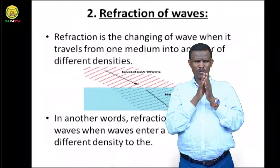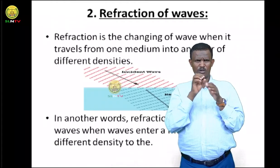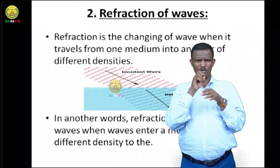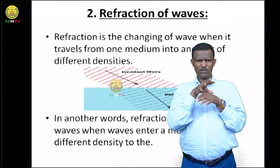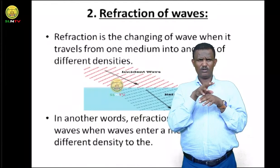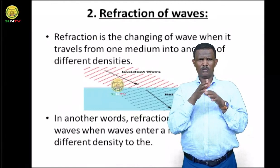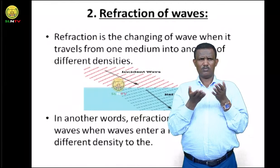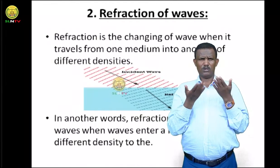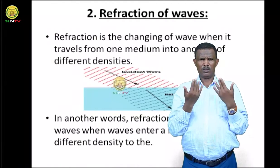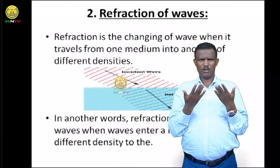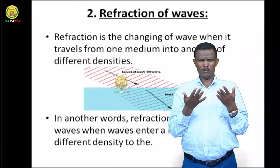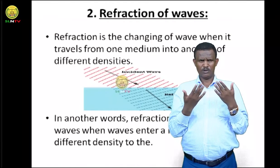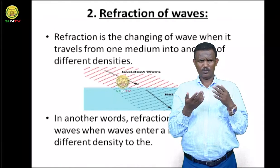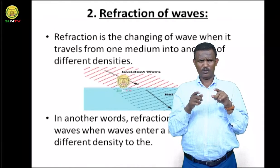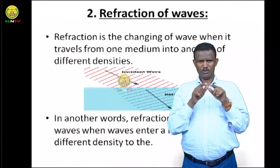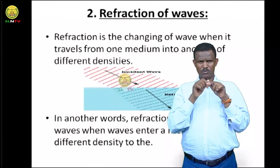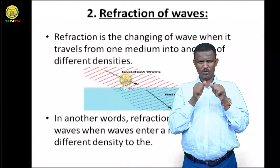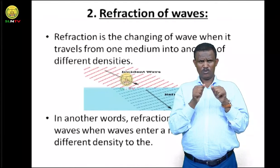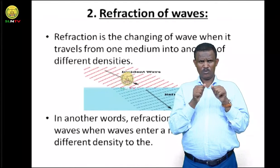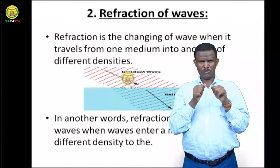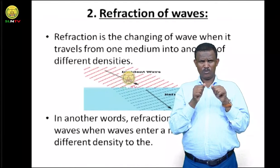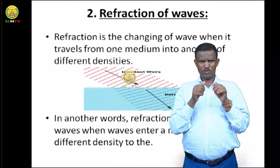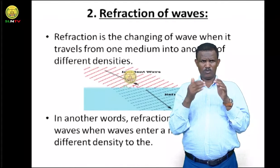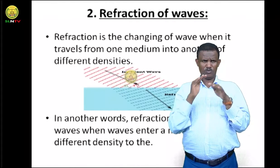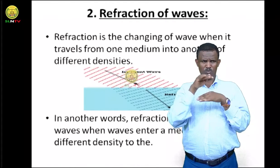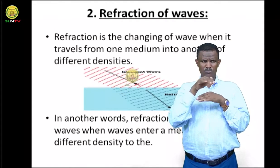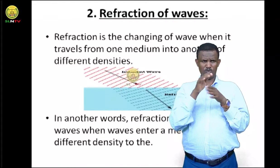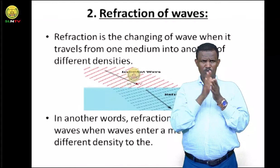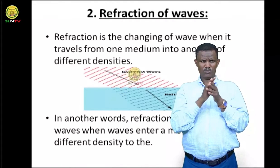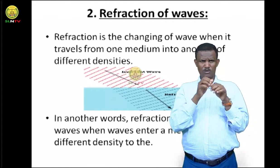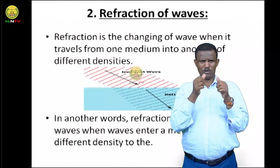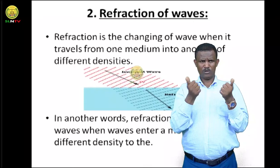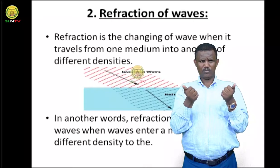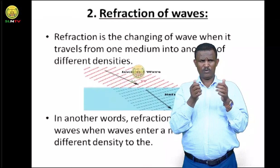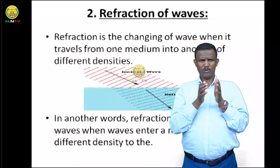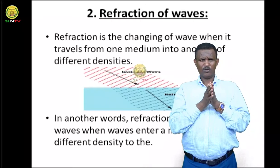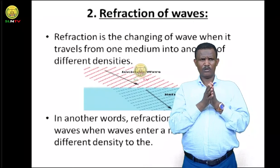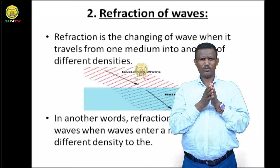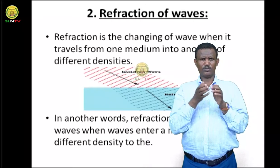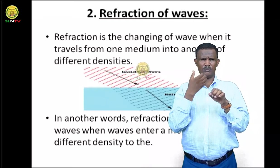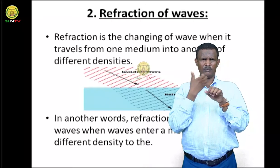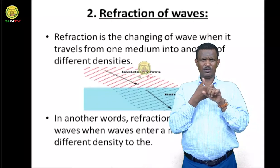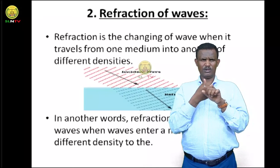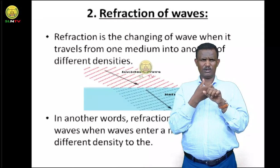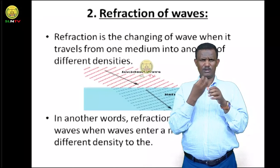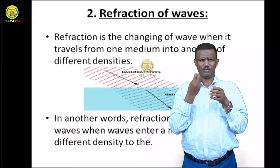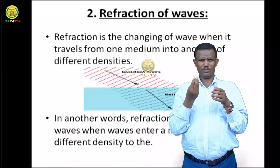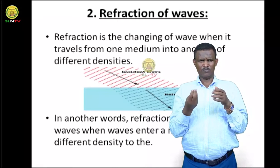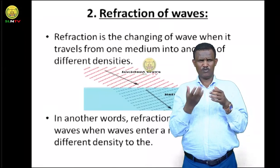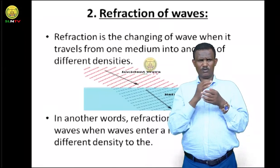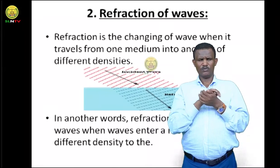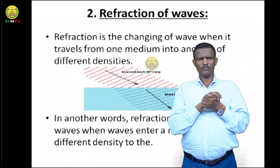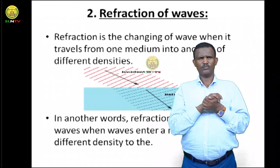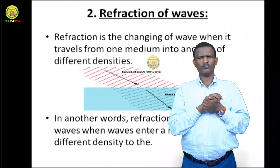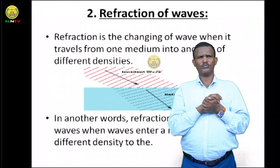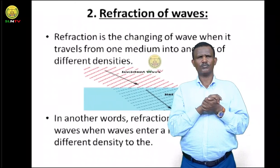two medium of different distances laba meelood oo density-ga uu kala duwan yahay kii form 3-ga aad ku soo aragtay light-ko kale for